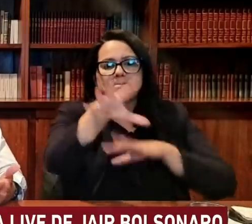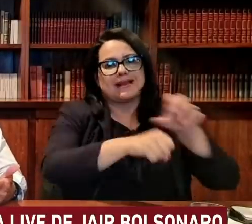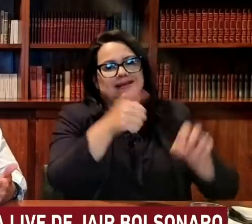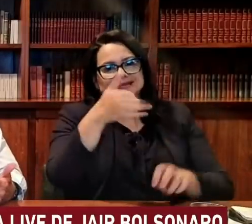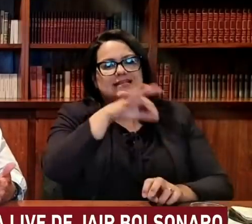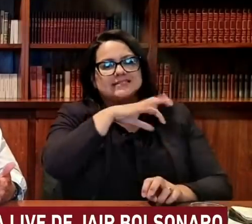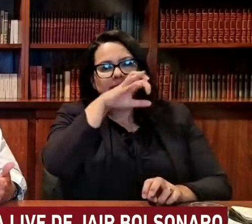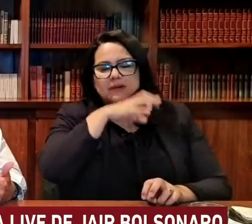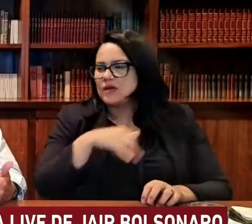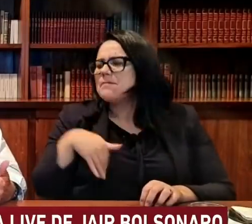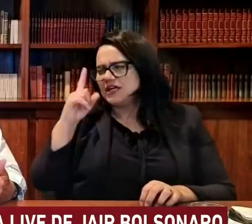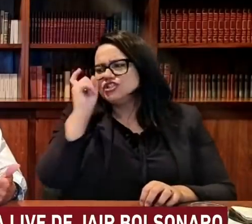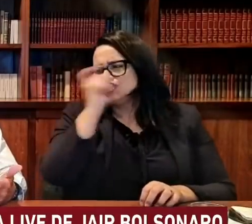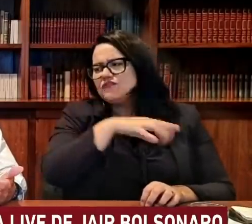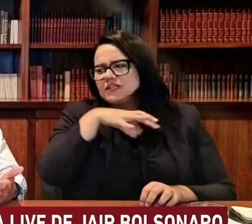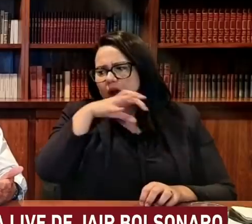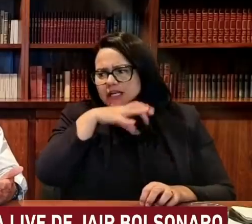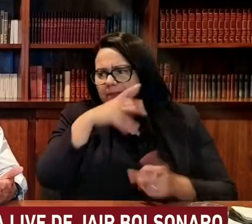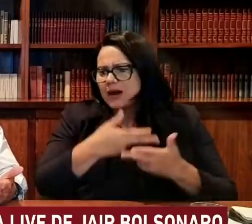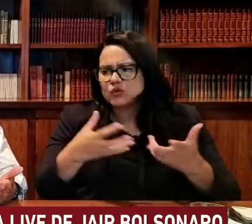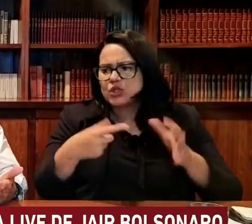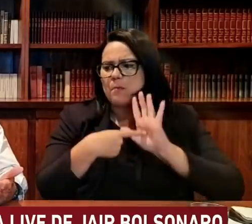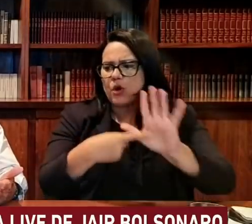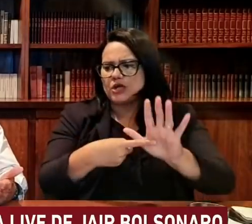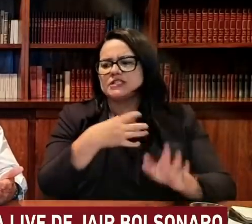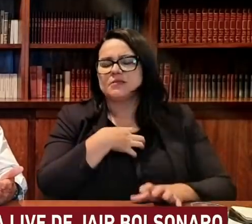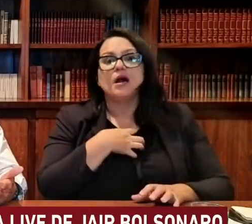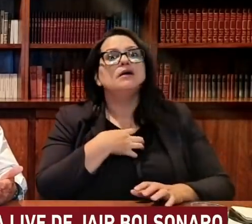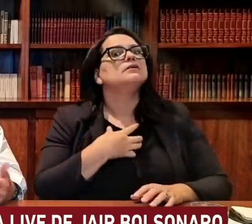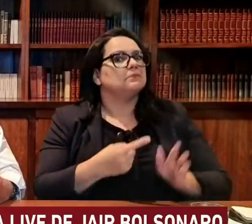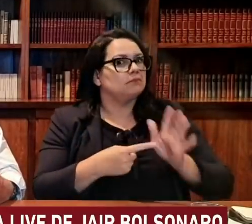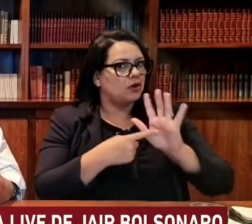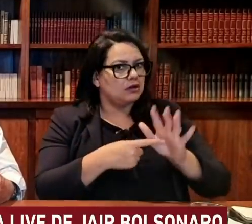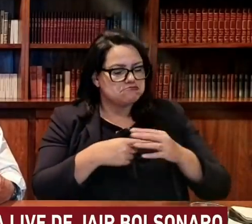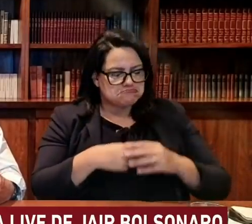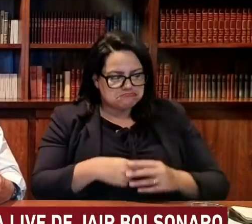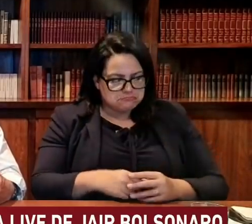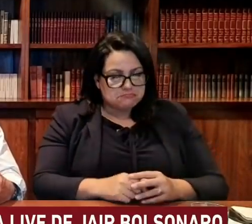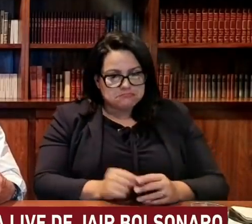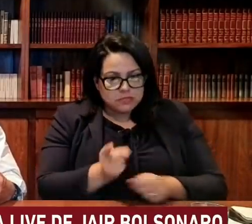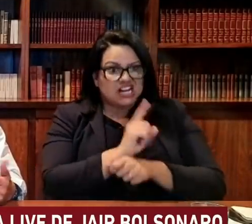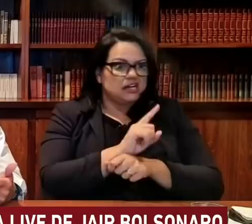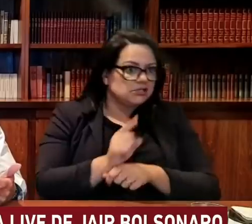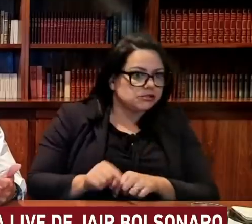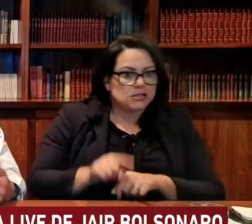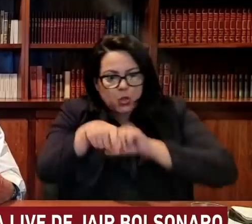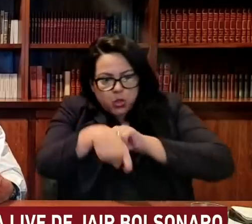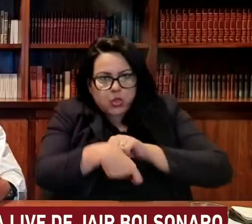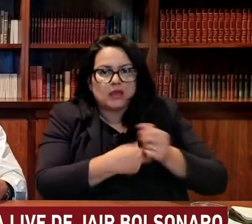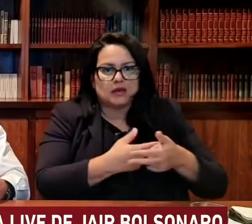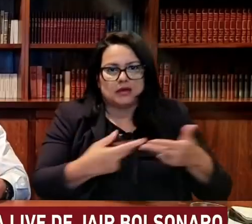tratar de animal porque ele parece que não demonstra sentimento, é isso mesmo? Ah, não, demonstra. Demonstra? Demonstra. Mas não com... Por vezes não